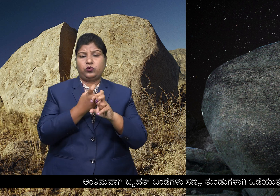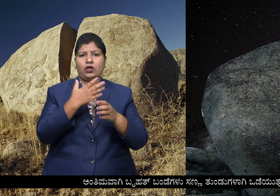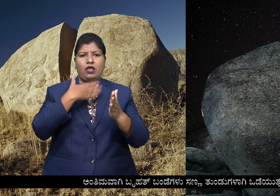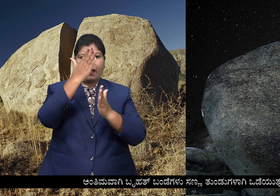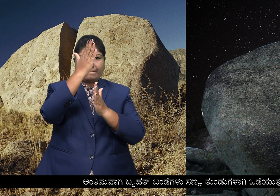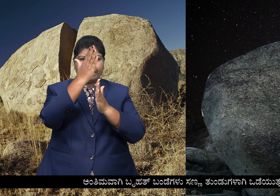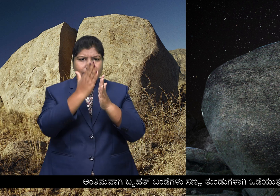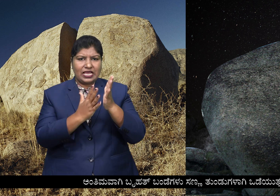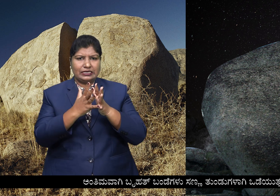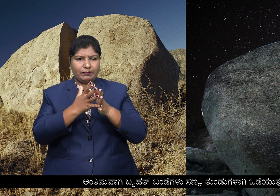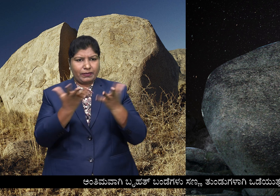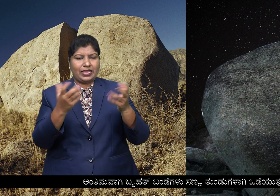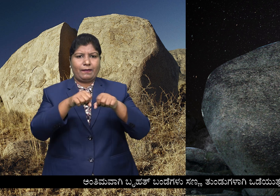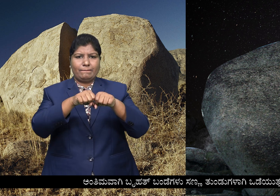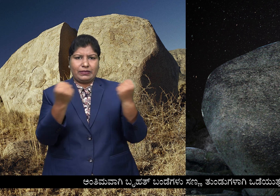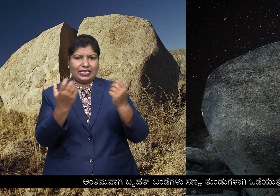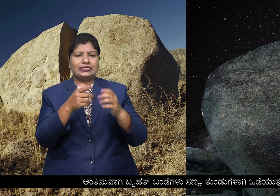ಸಣ್ಣ ತುಂಡುಗಳಾಗಿ ಒಡೆಯುತ್ತವೆ.